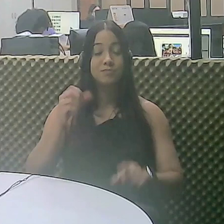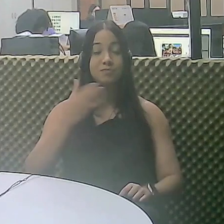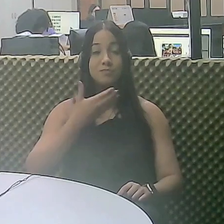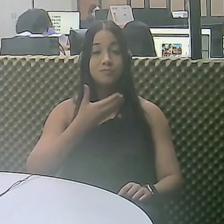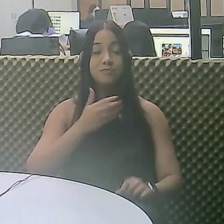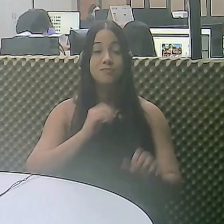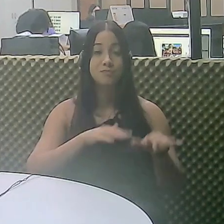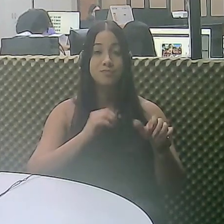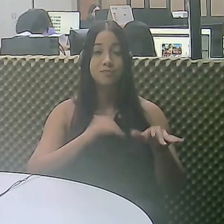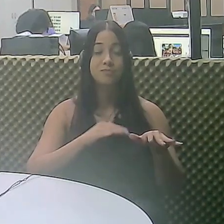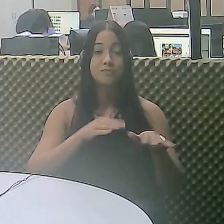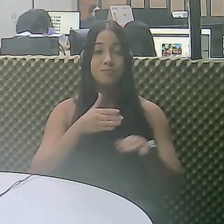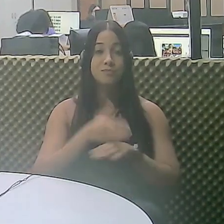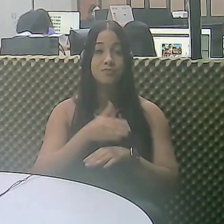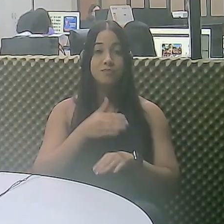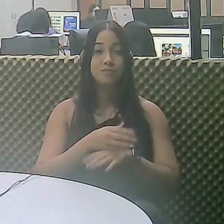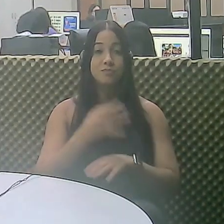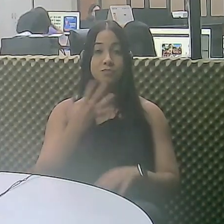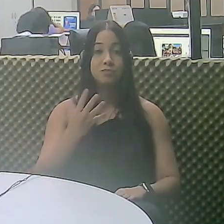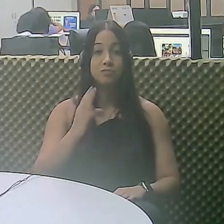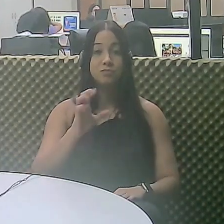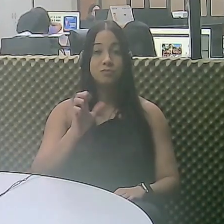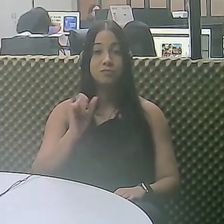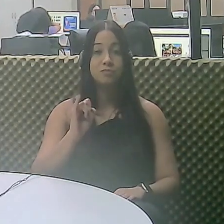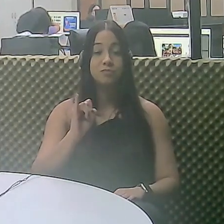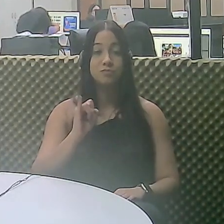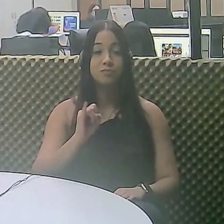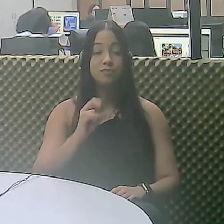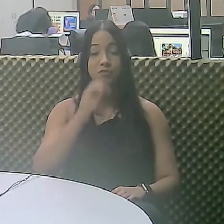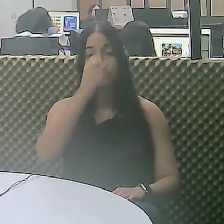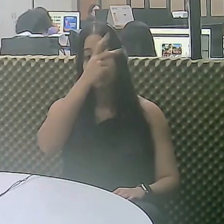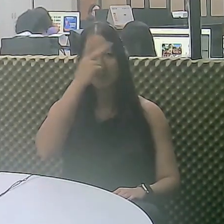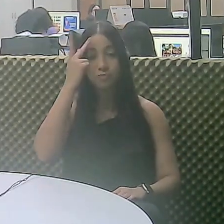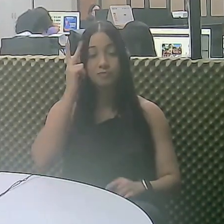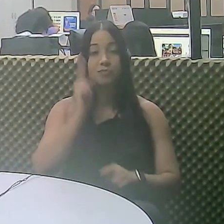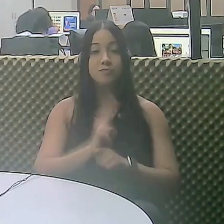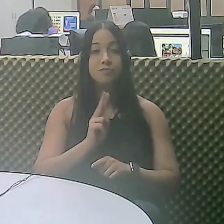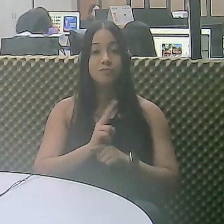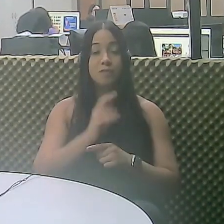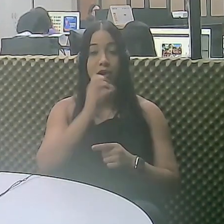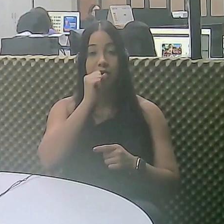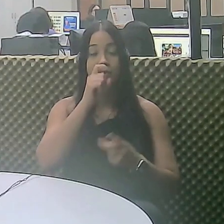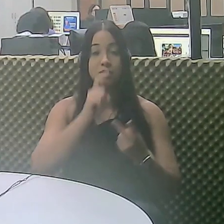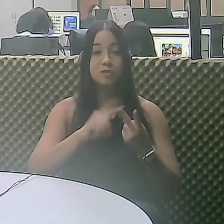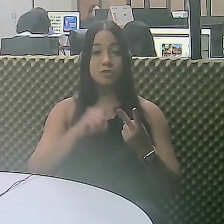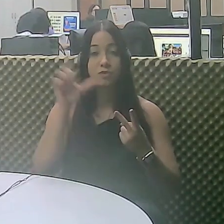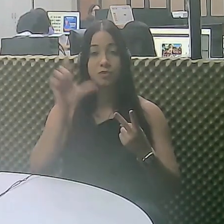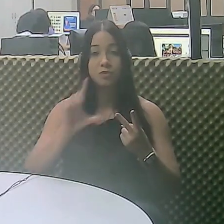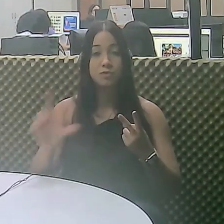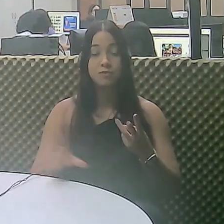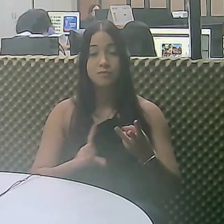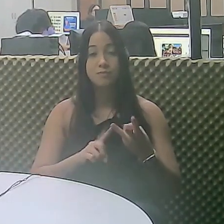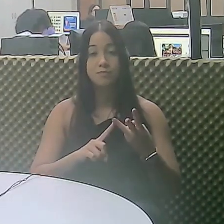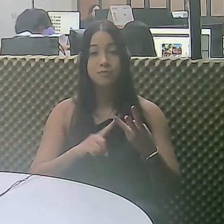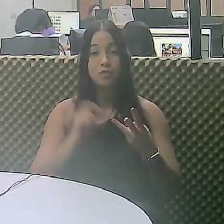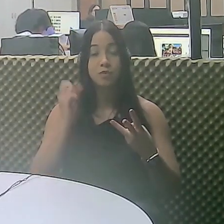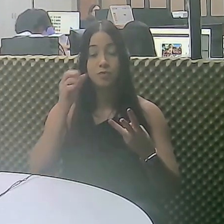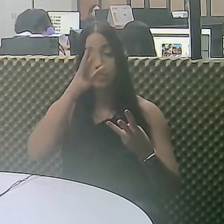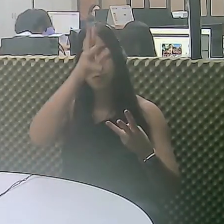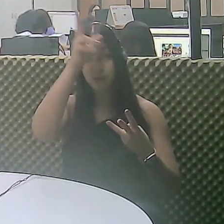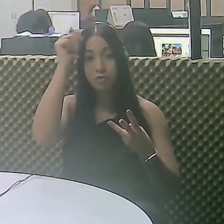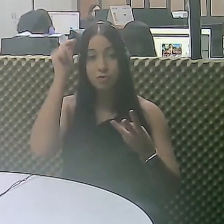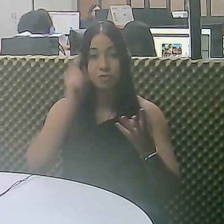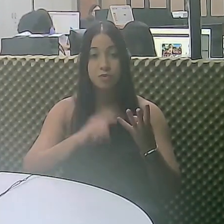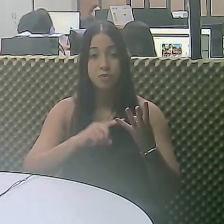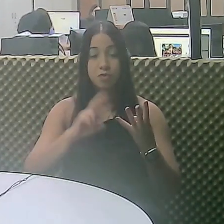os idosos frequentadores dos quatro seais mantidos pela prefeitura Laranjeiras Luizote de Freitas Guarani e